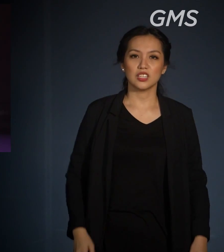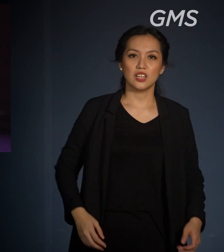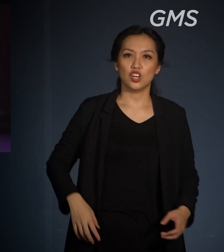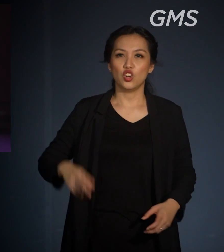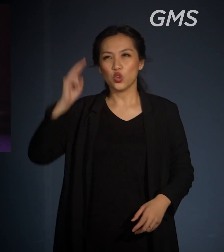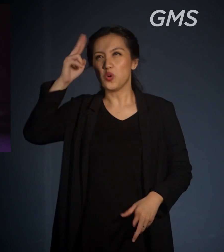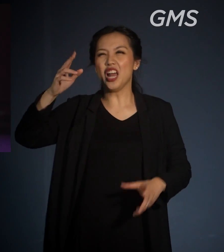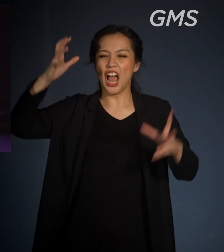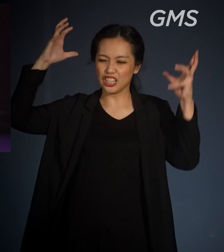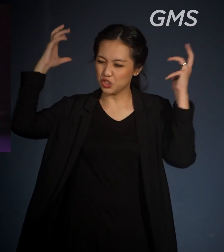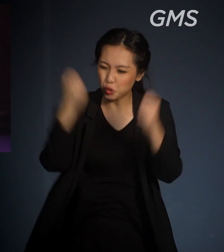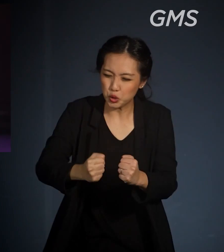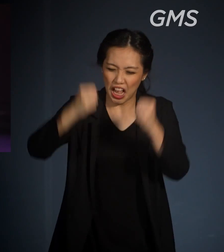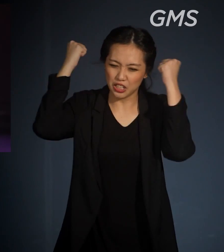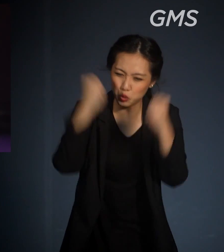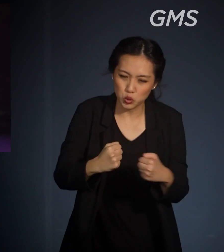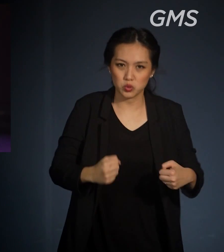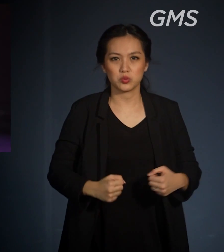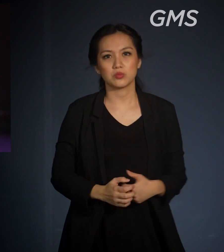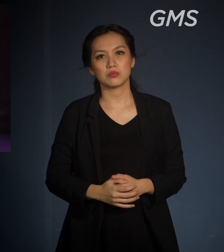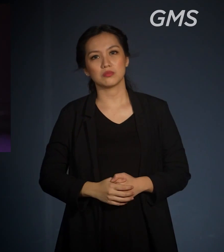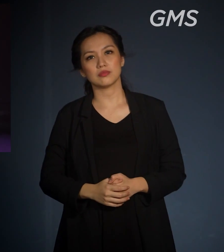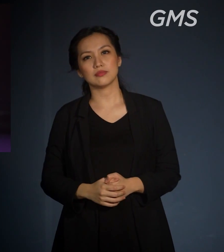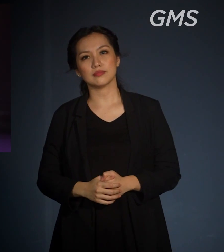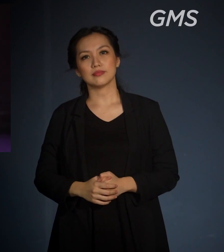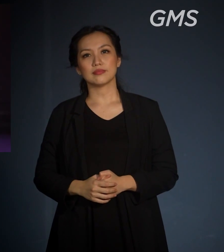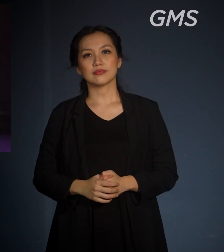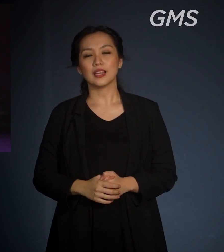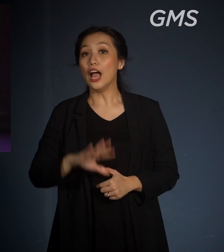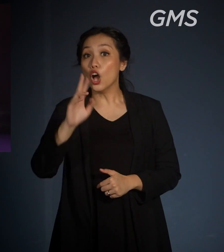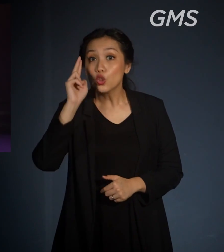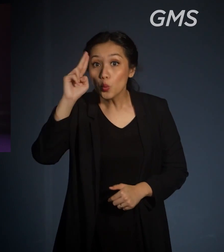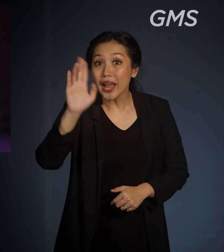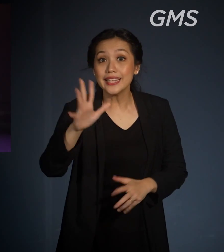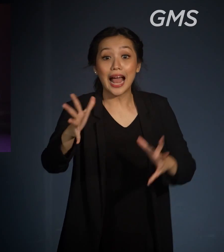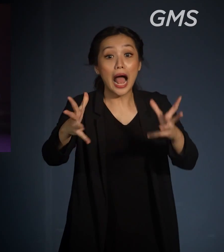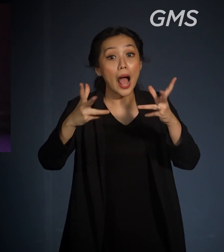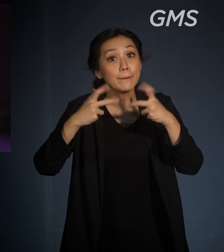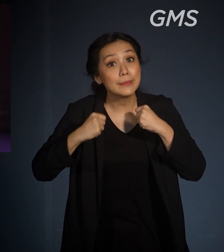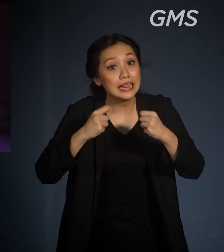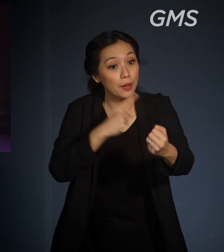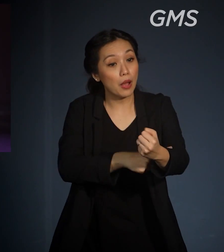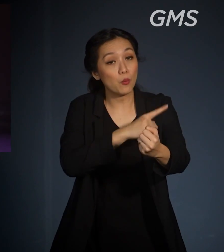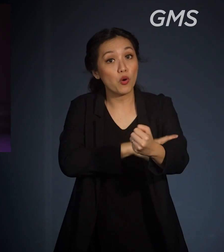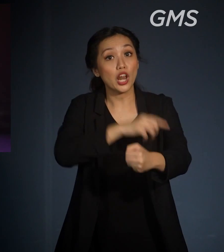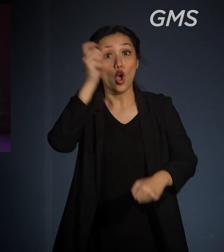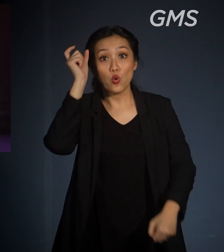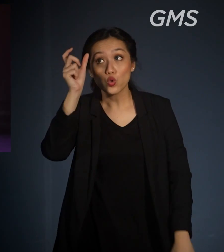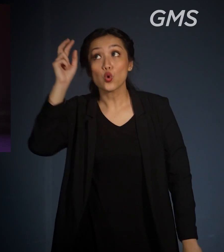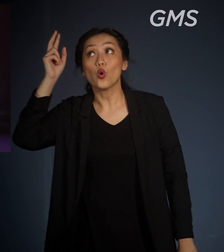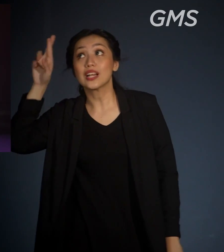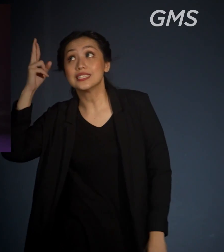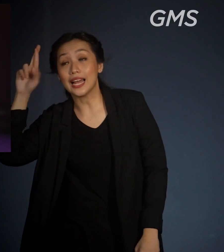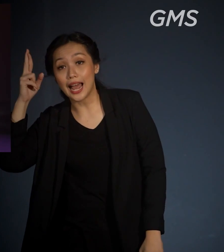mereka. Tuhan tidak mengambil kemampuan mereka untuk membuat rencana. Tuhan tidak mengambil kemampuan mereka untuk melaksanakan apa yang mereka